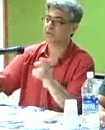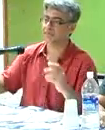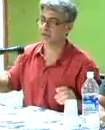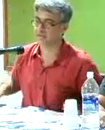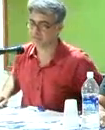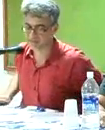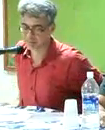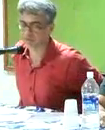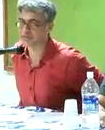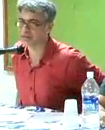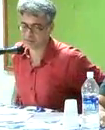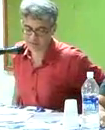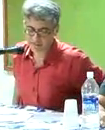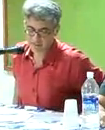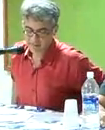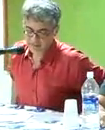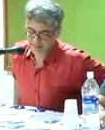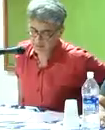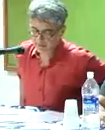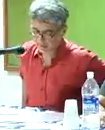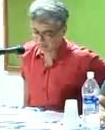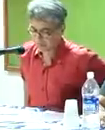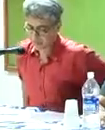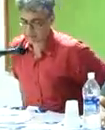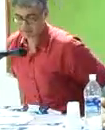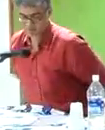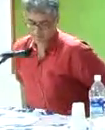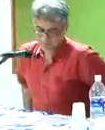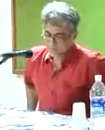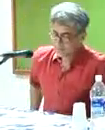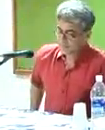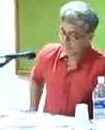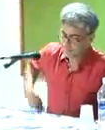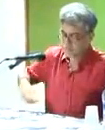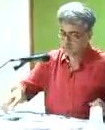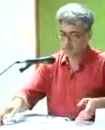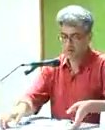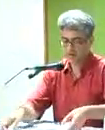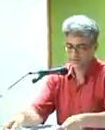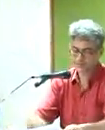So now to some examples of cases that we have done.